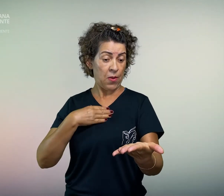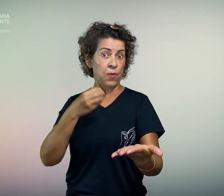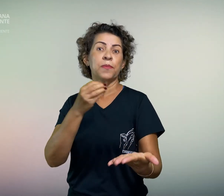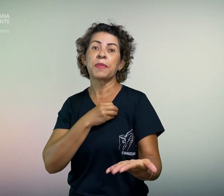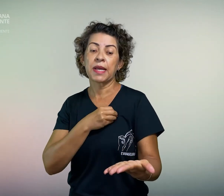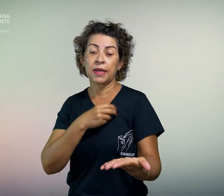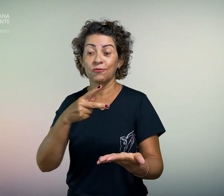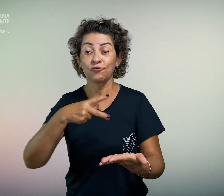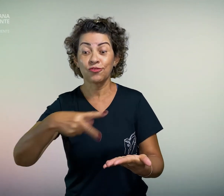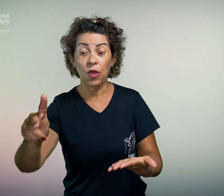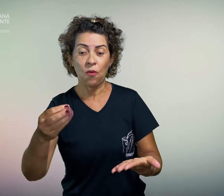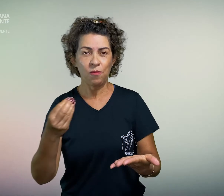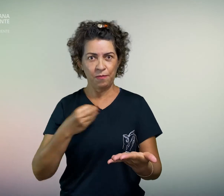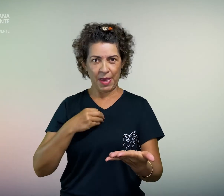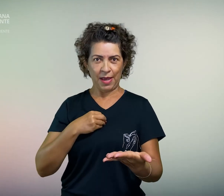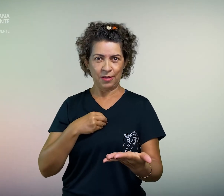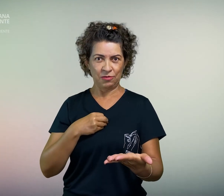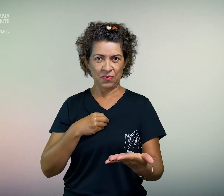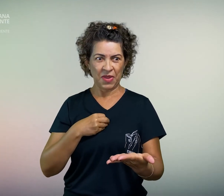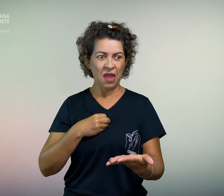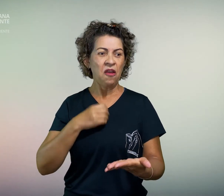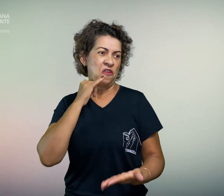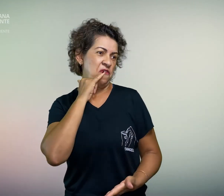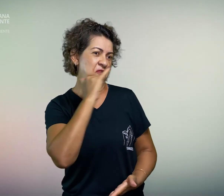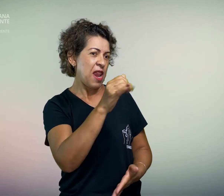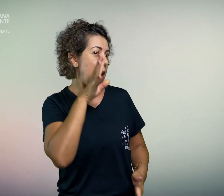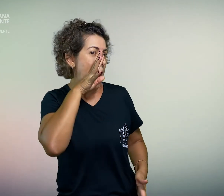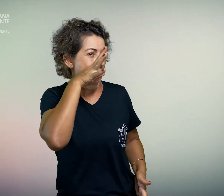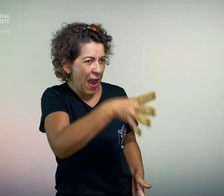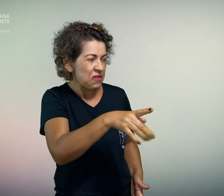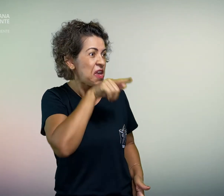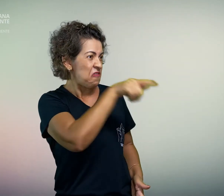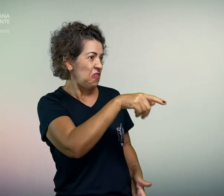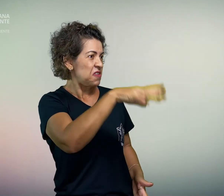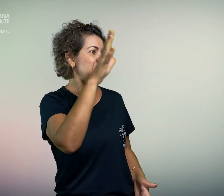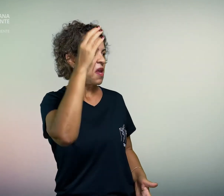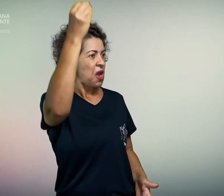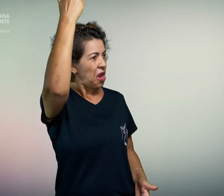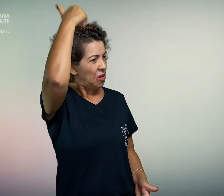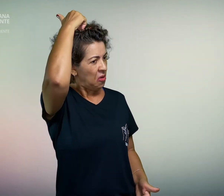pecado, sem justificar, nem colocar a culpa em ninguém.